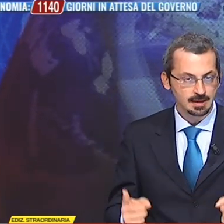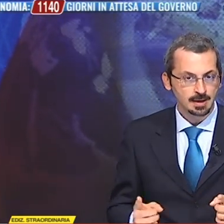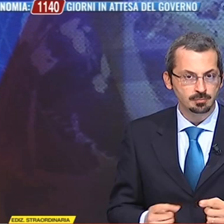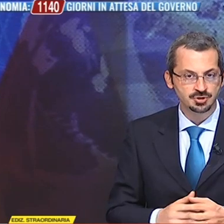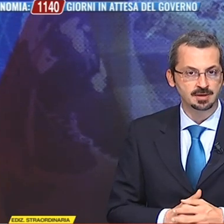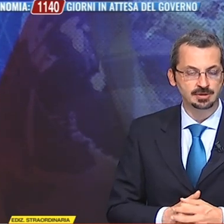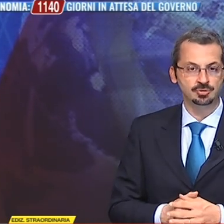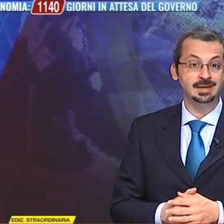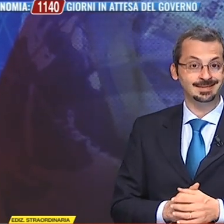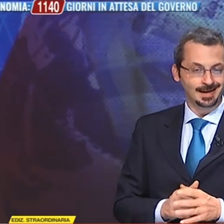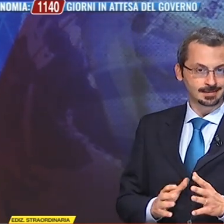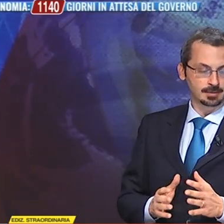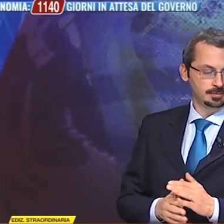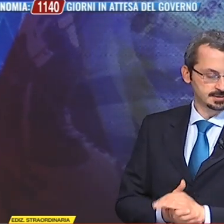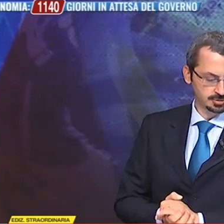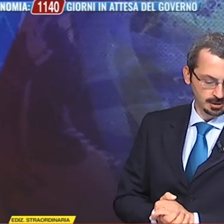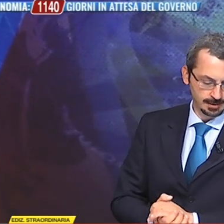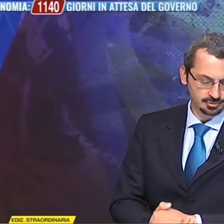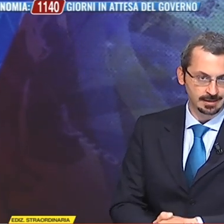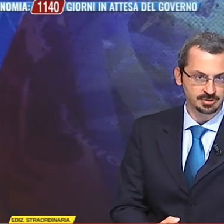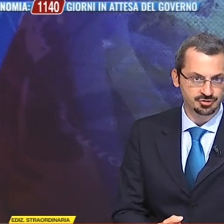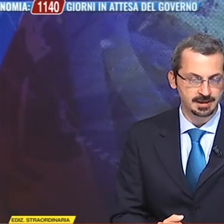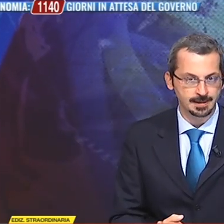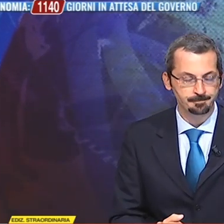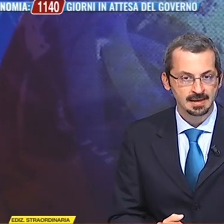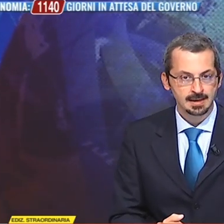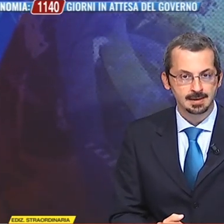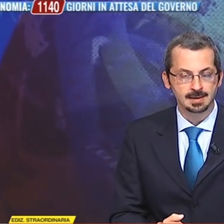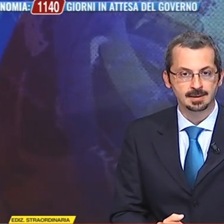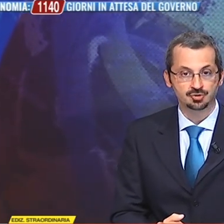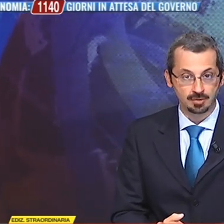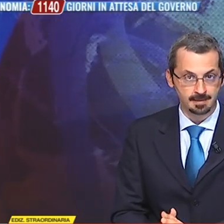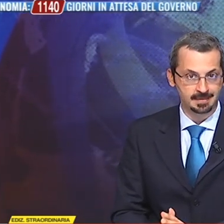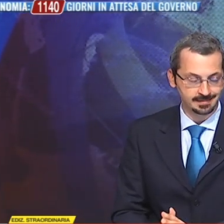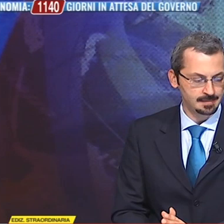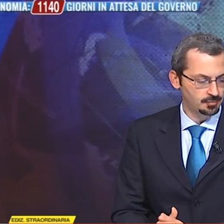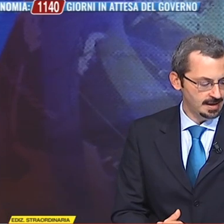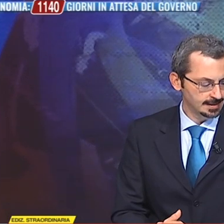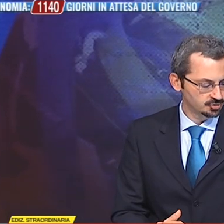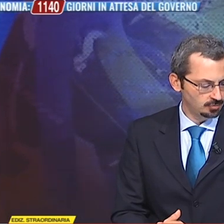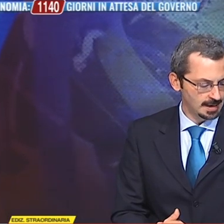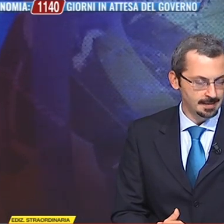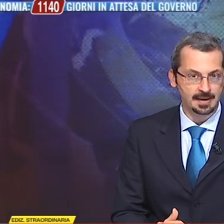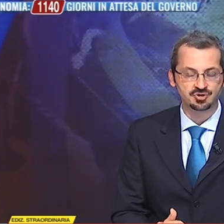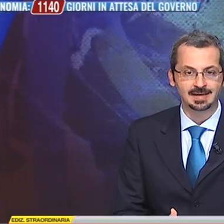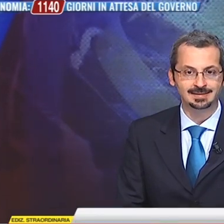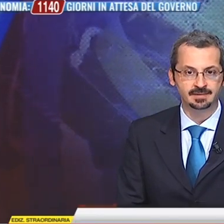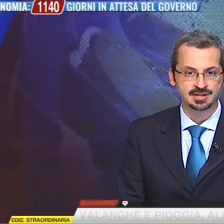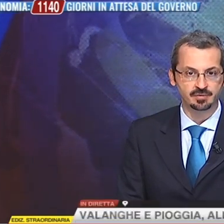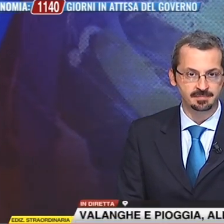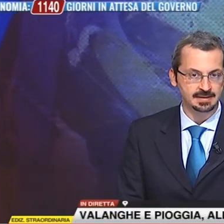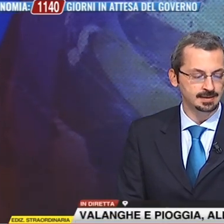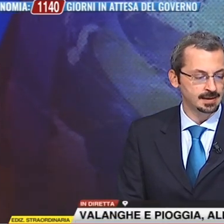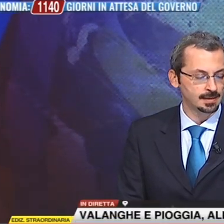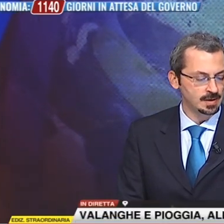faremo un aggiornamento in diretta con l'assessore regionale Bottacin sul maltempo e anche sulla pagina